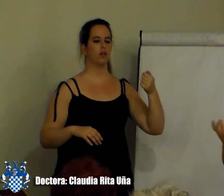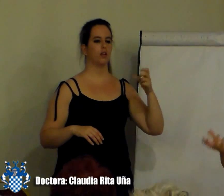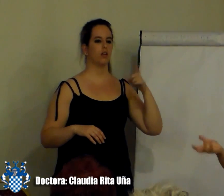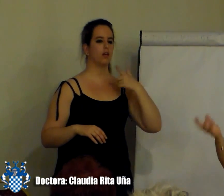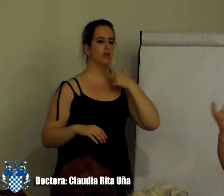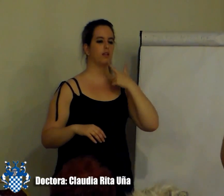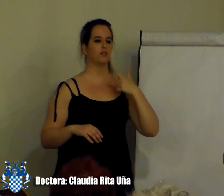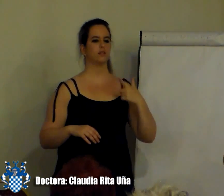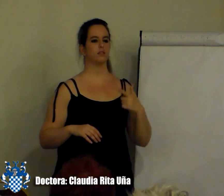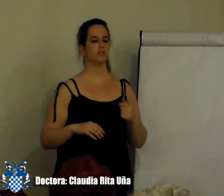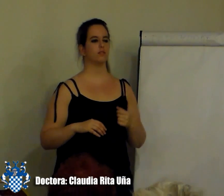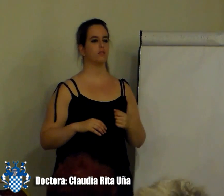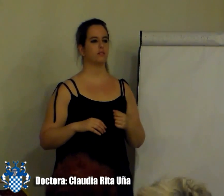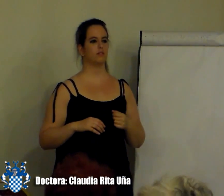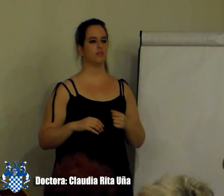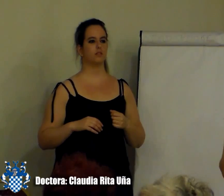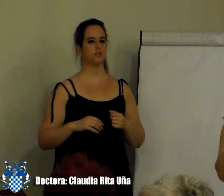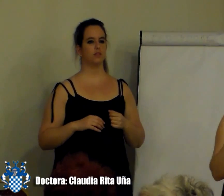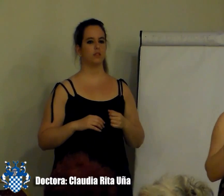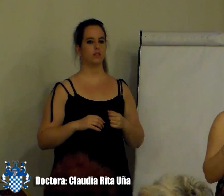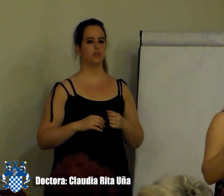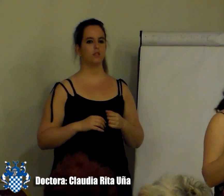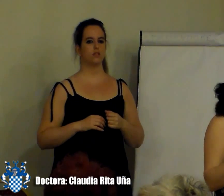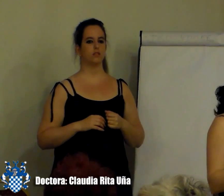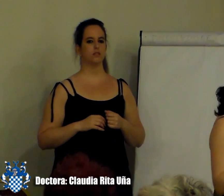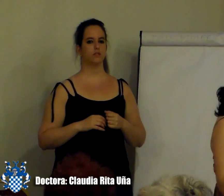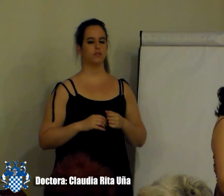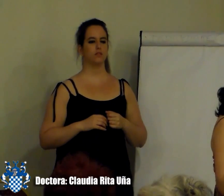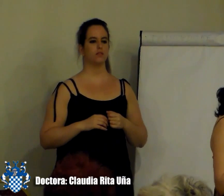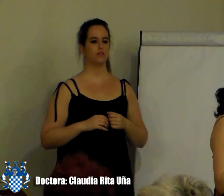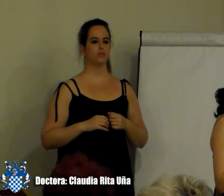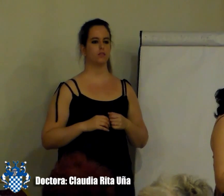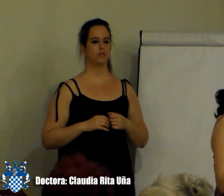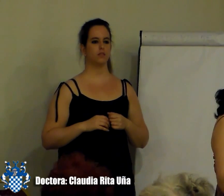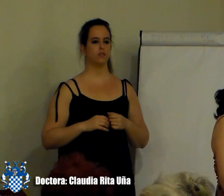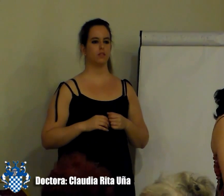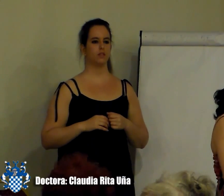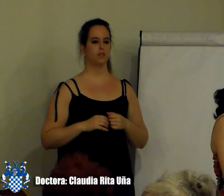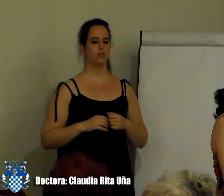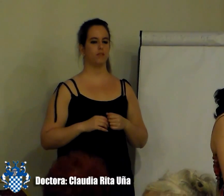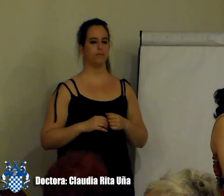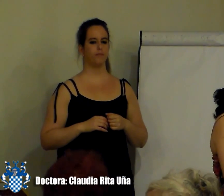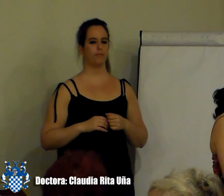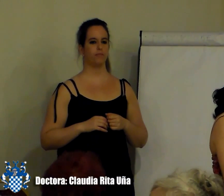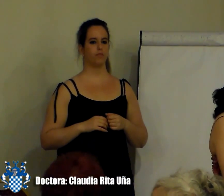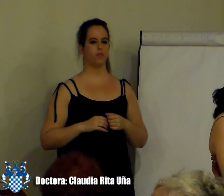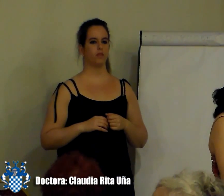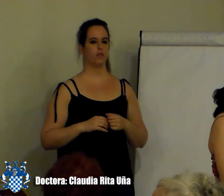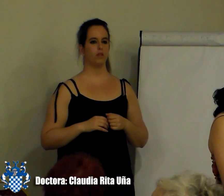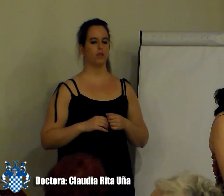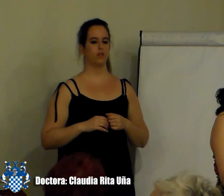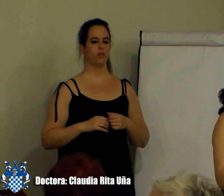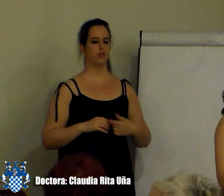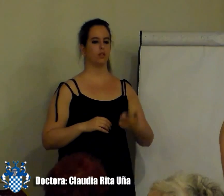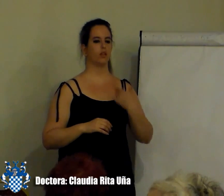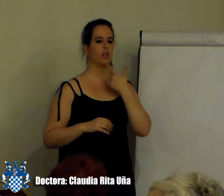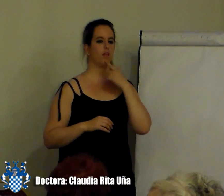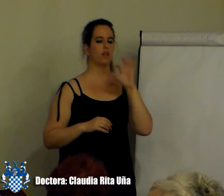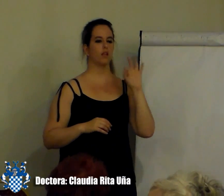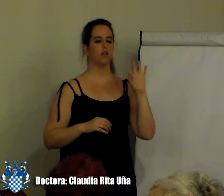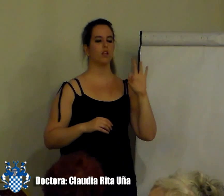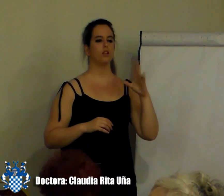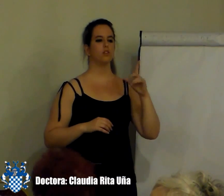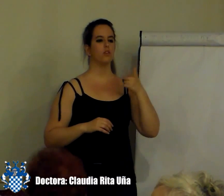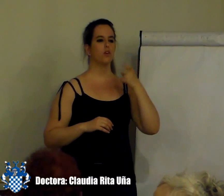como lupus, que tienen una fibromialgia como condición asociada, y factores ambientales dentro de los cuales se encuentran